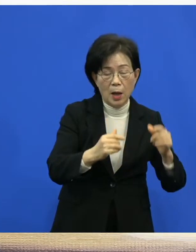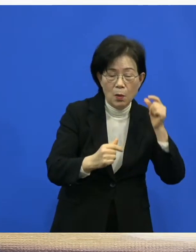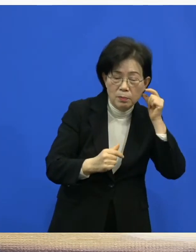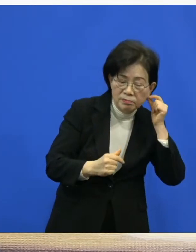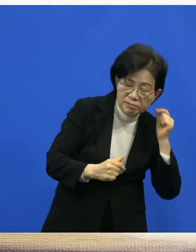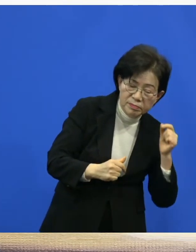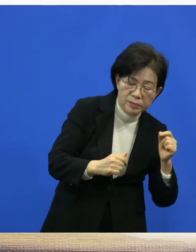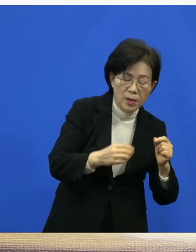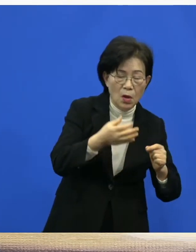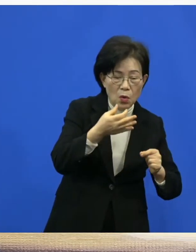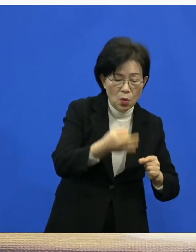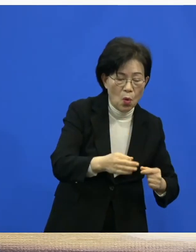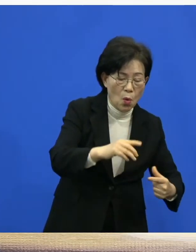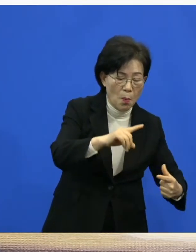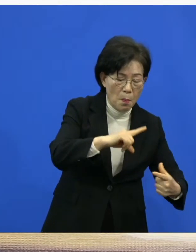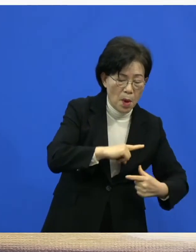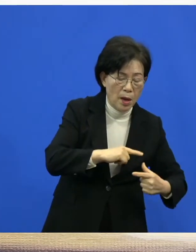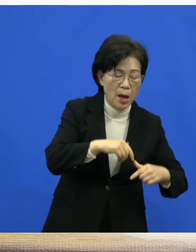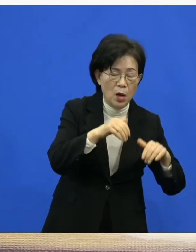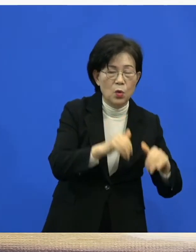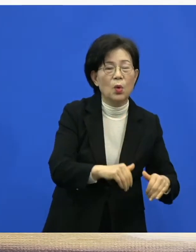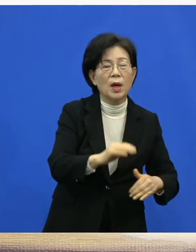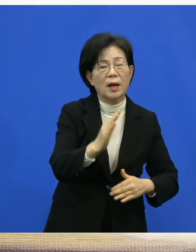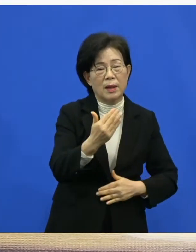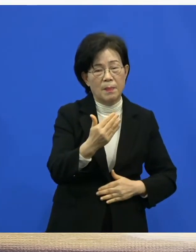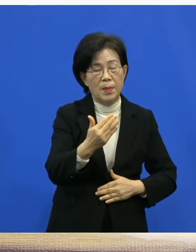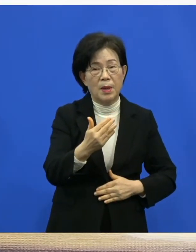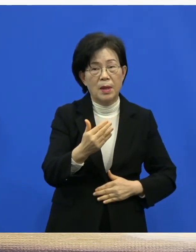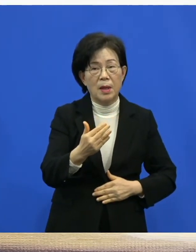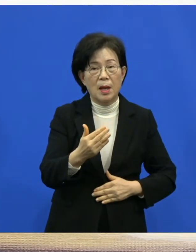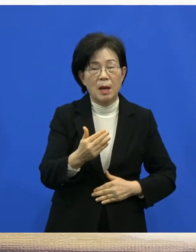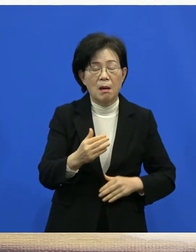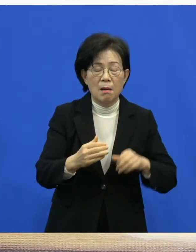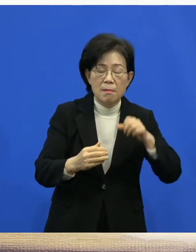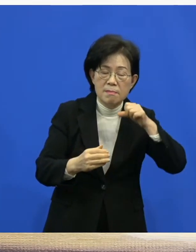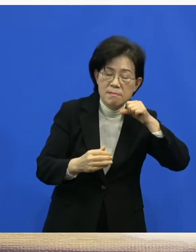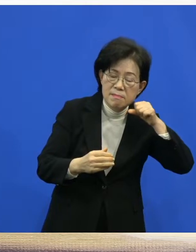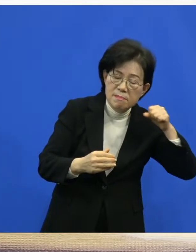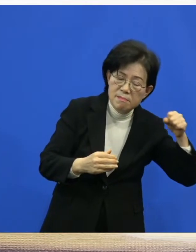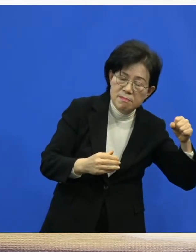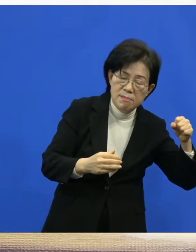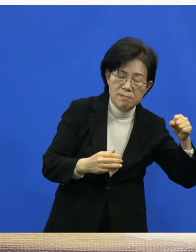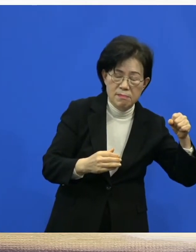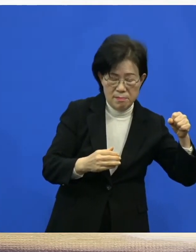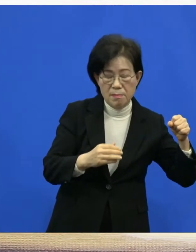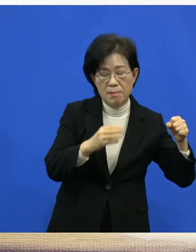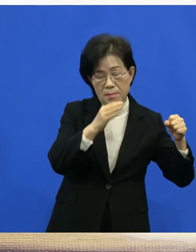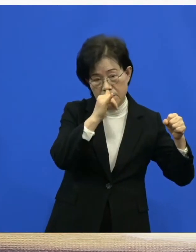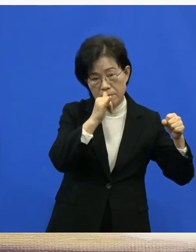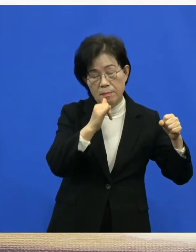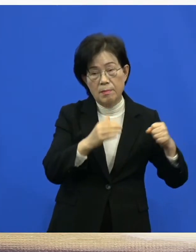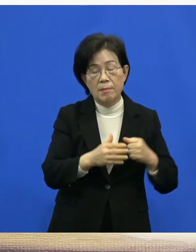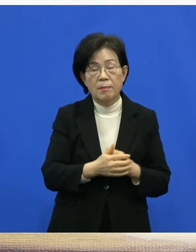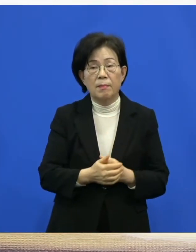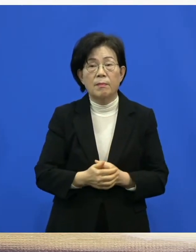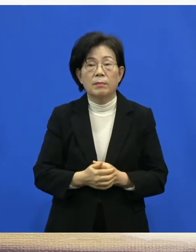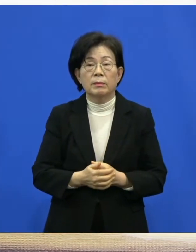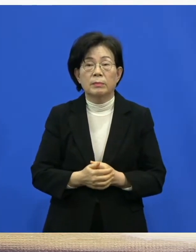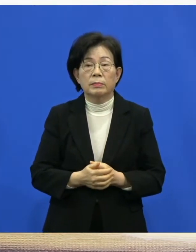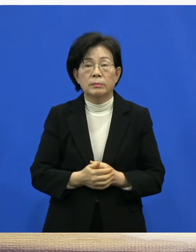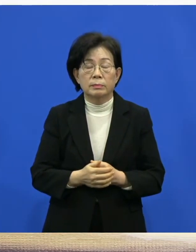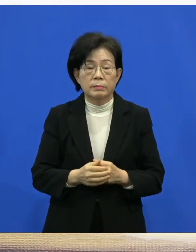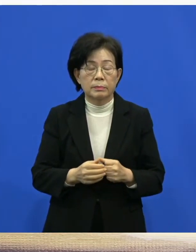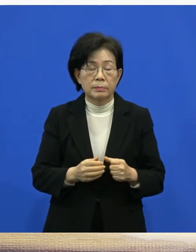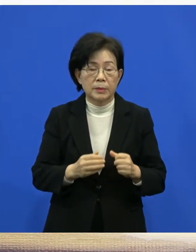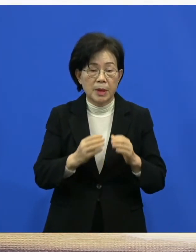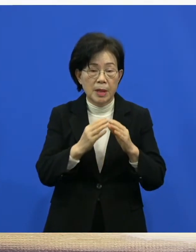노예가 됩니다. 명예의 노예가 됩니다. 어디엔가 매여 있습니다. 꼼짝 못합니다. 자세히